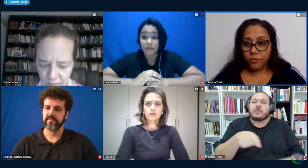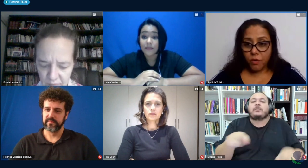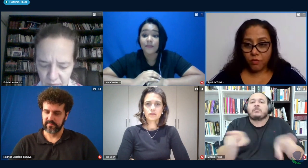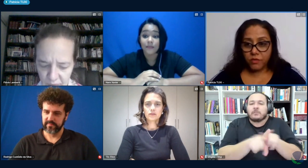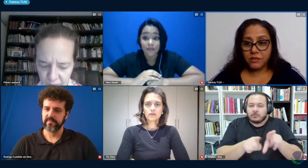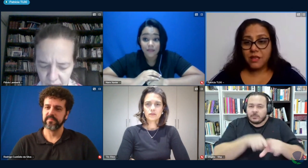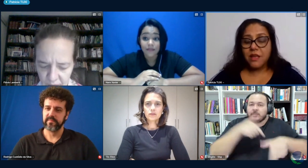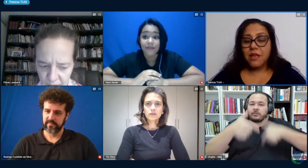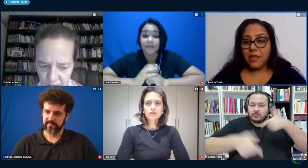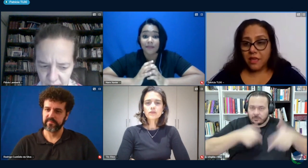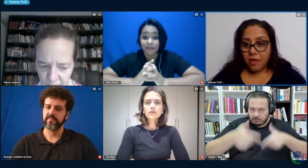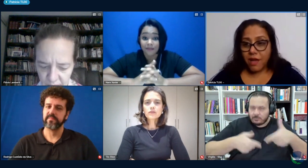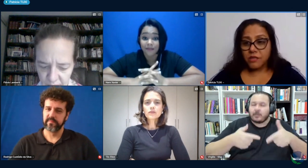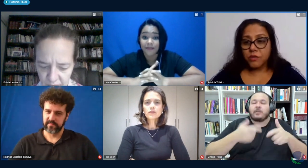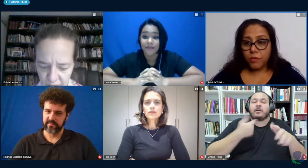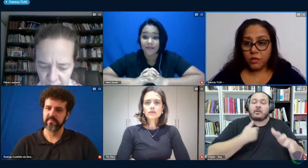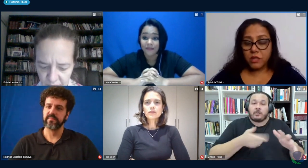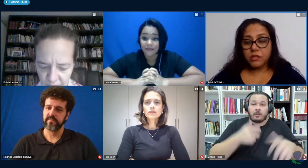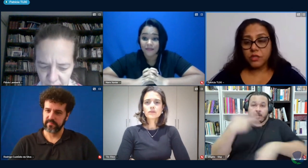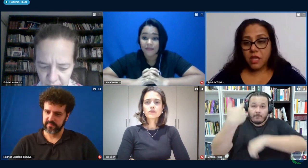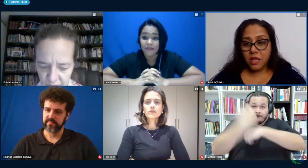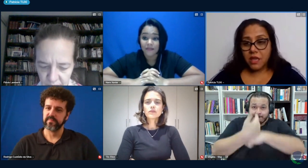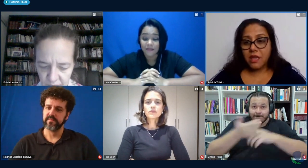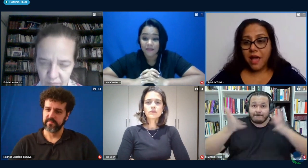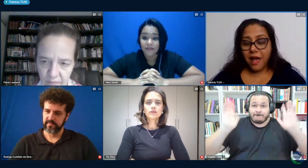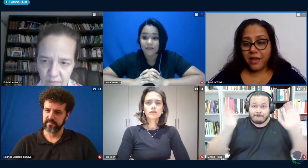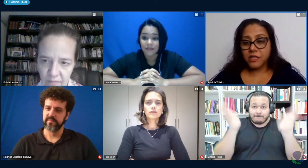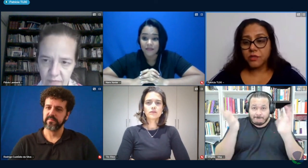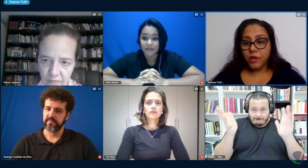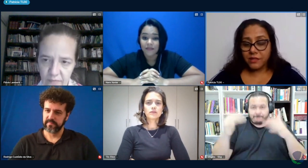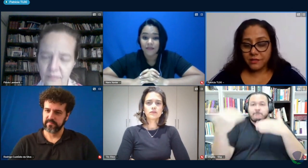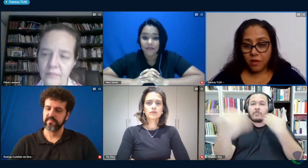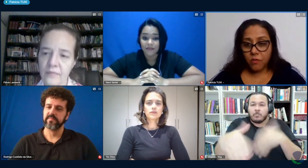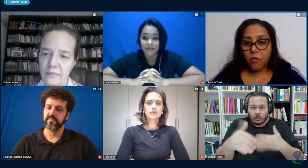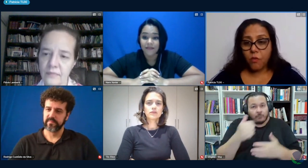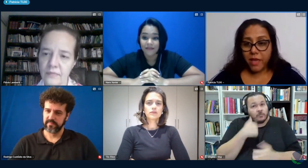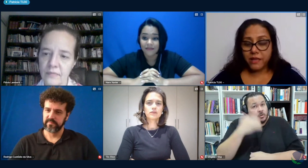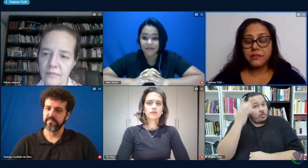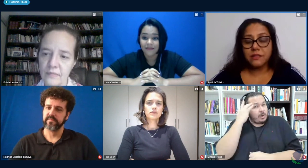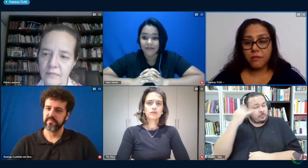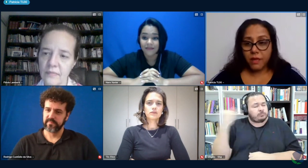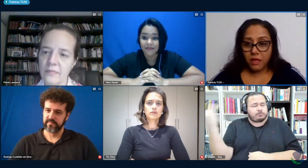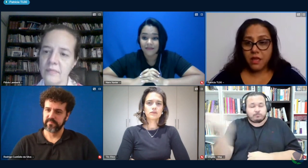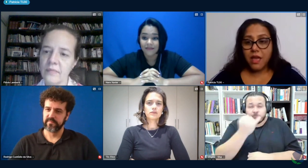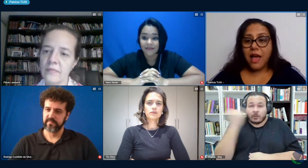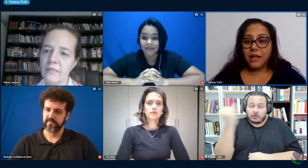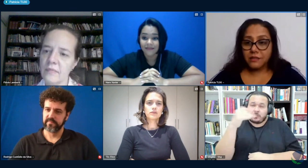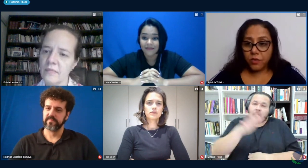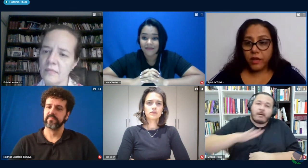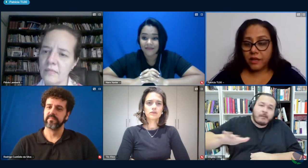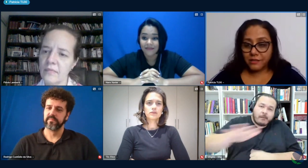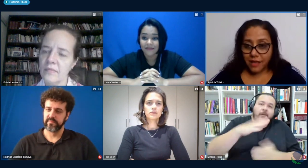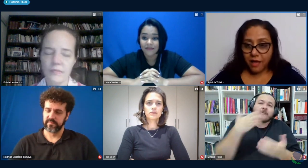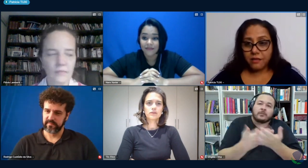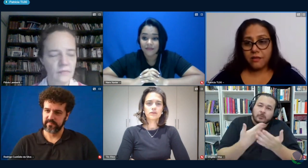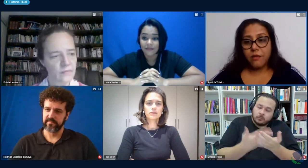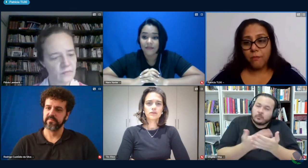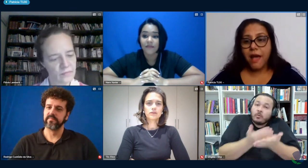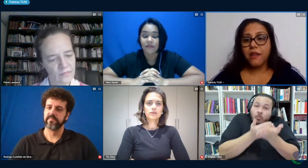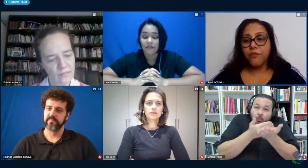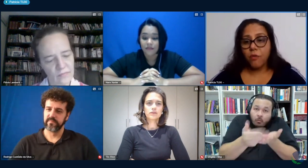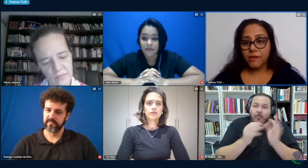de videoprovas, e que eu acho importante que a área de educação comece também a se